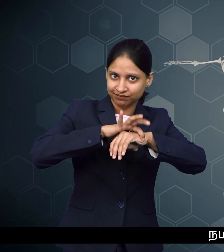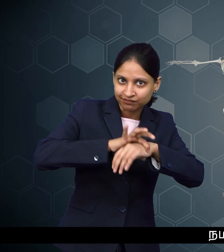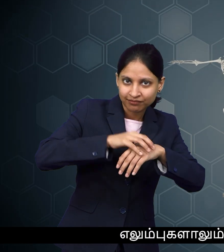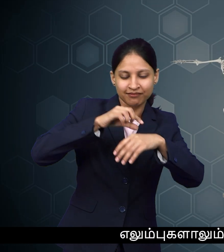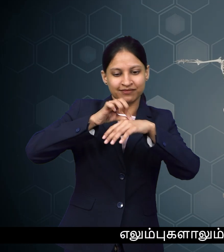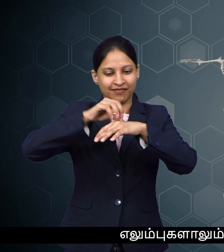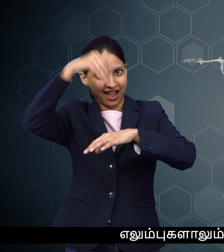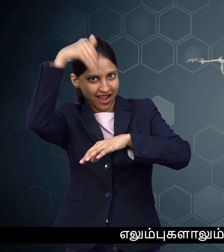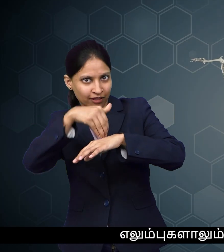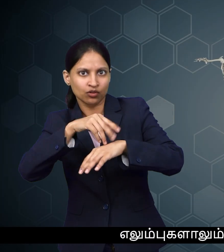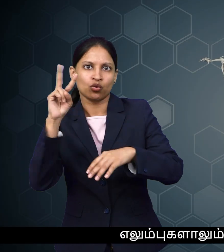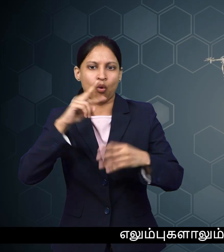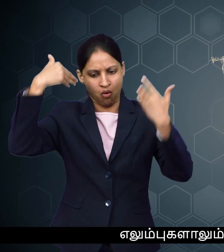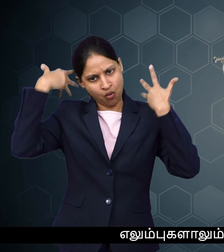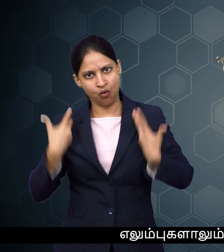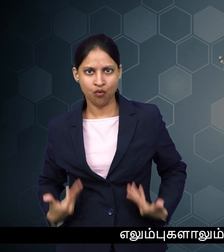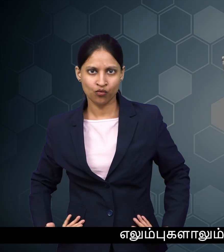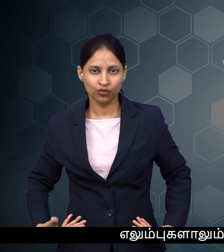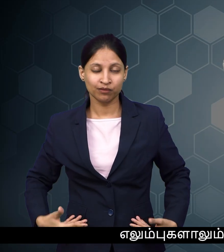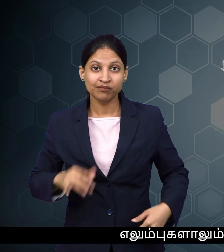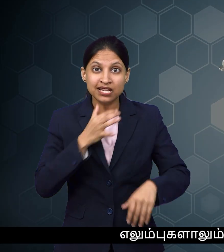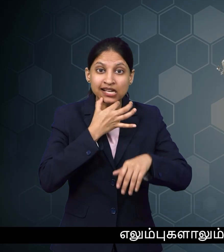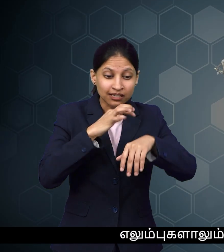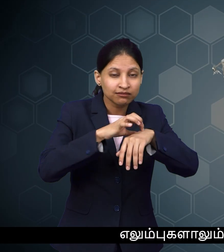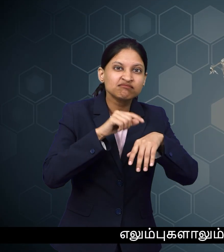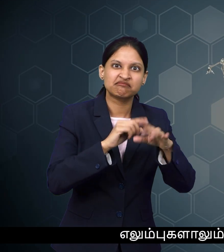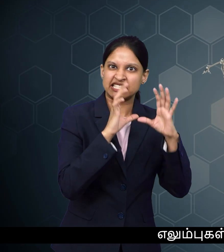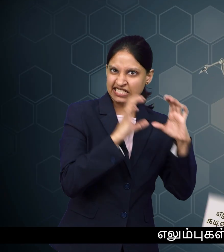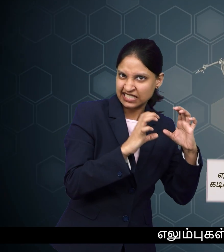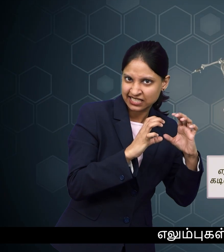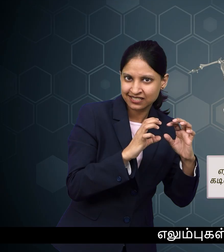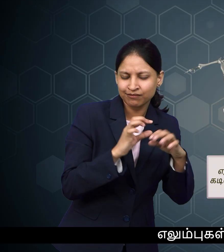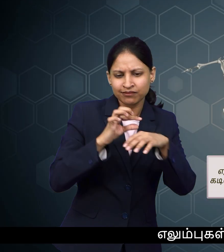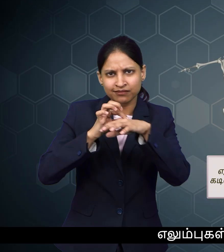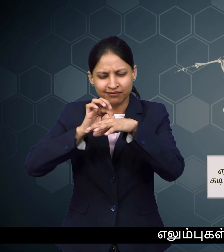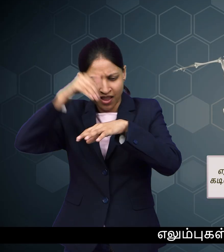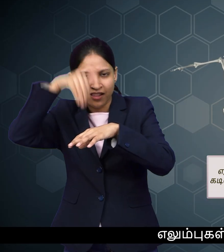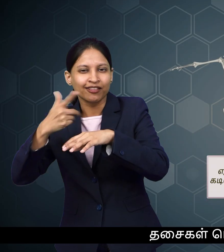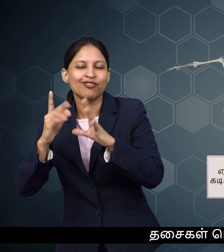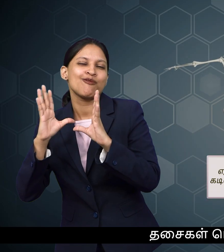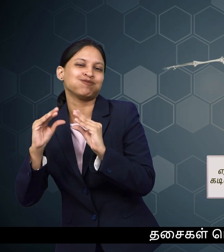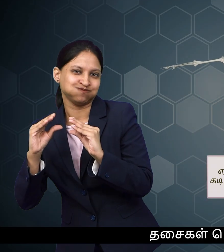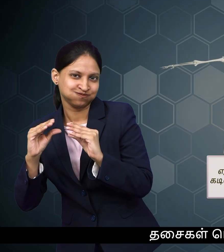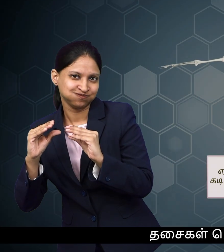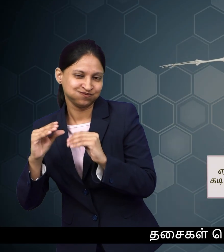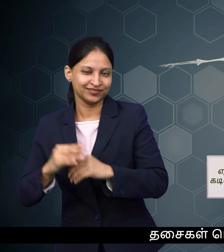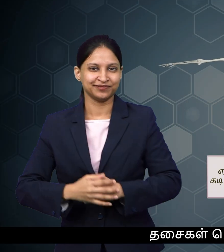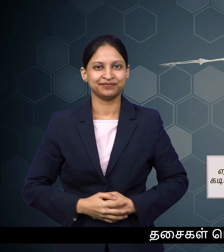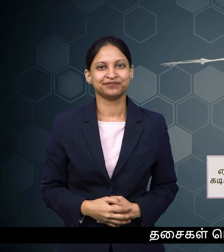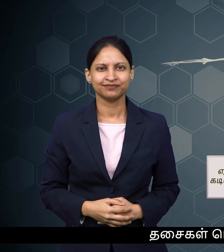நமது உடல் எலும்புகளாலும் தசைகளாலும் ஆனது. எலும்புகள் கடினமானவை,